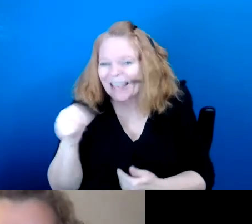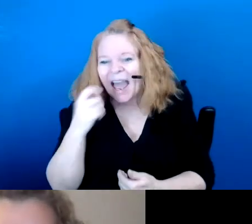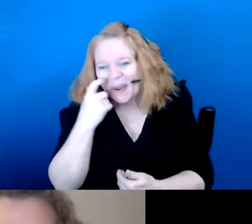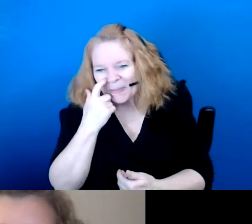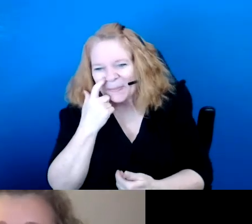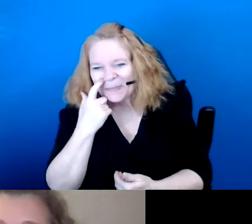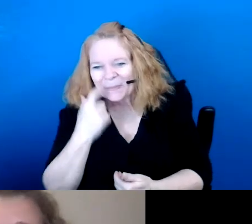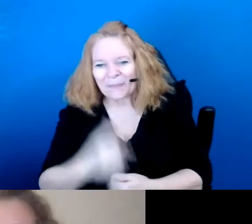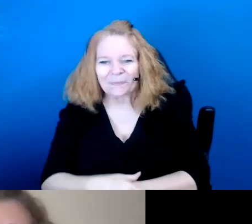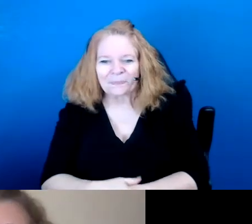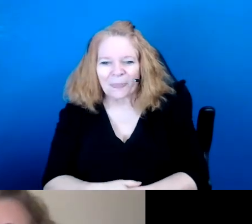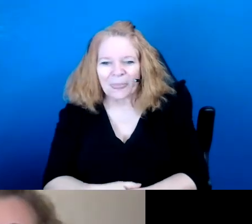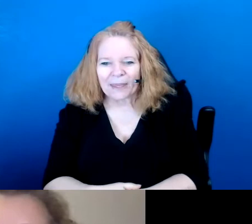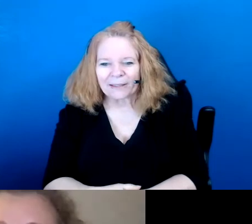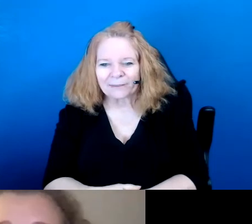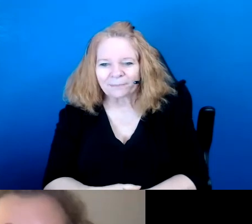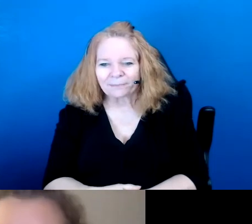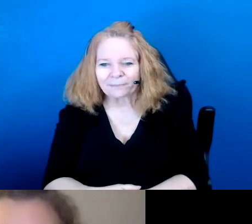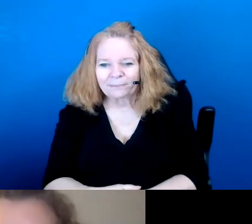se ven por aquí